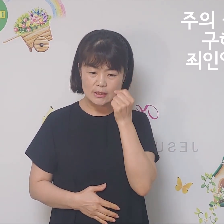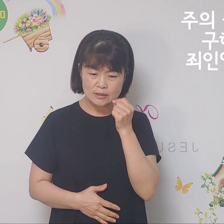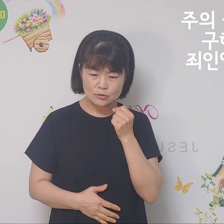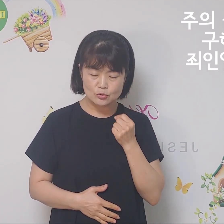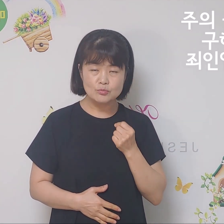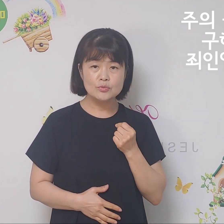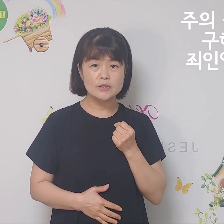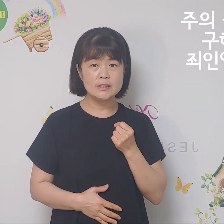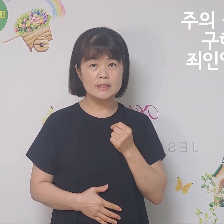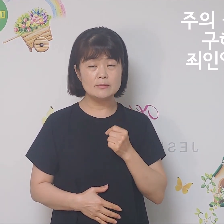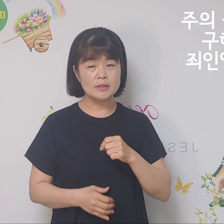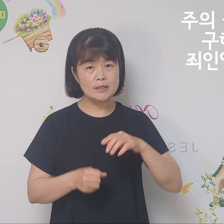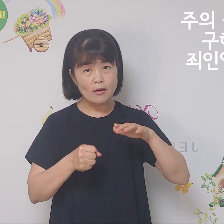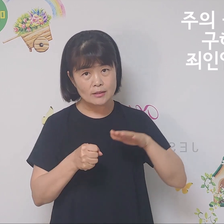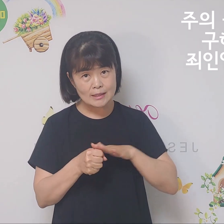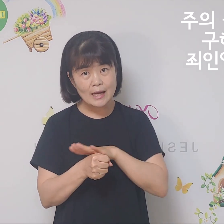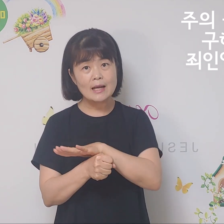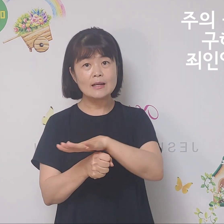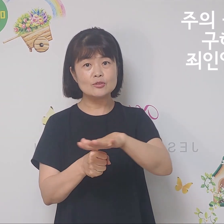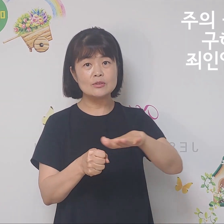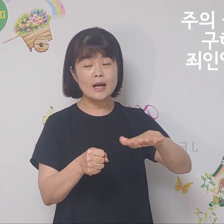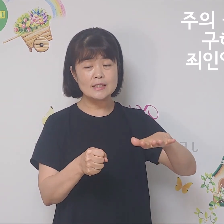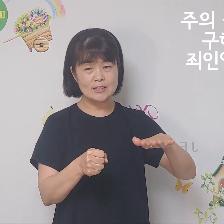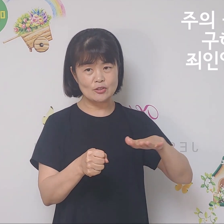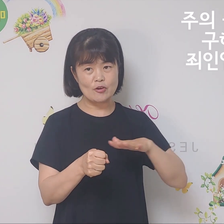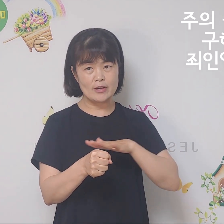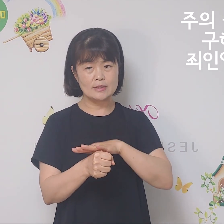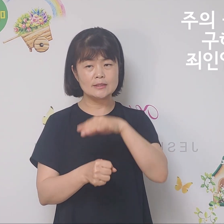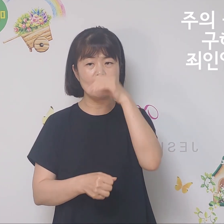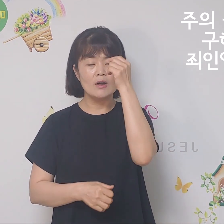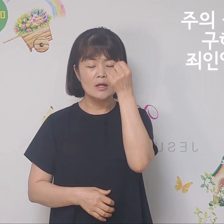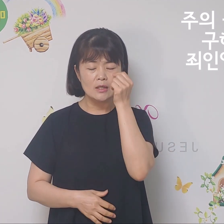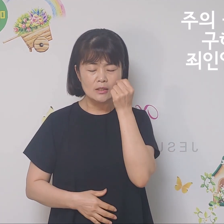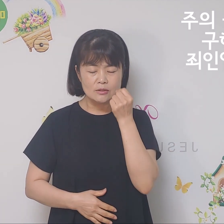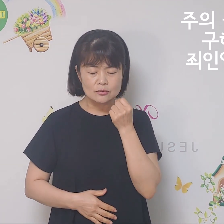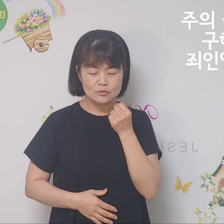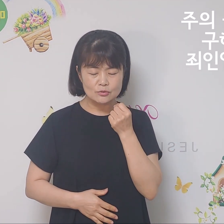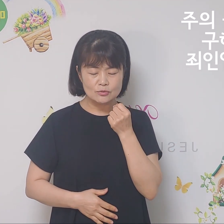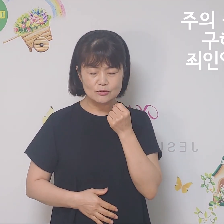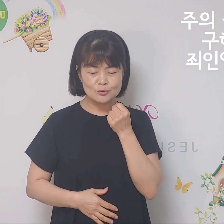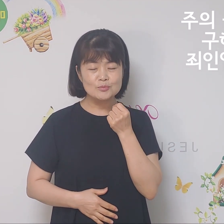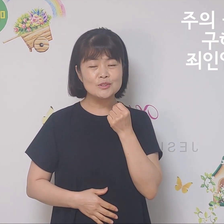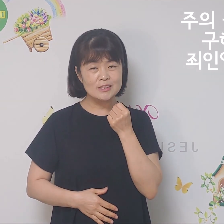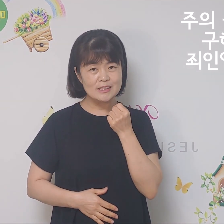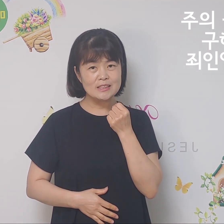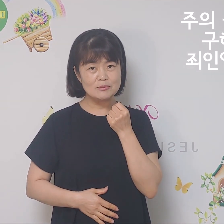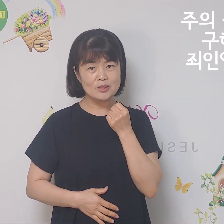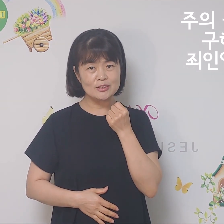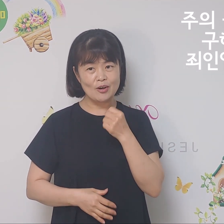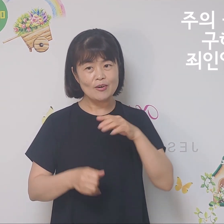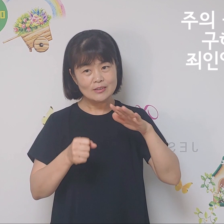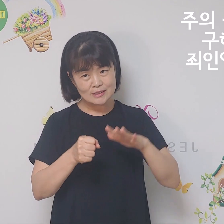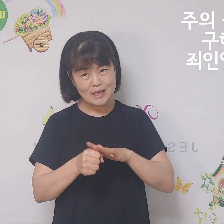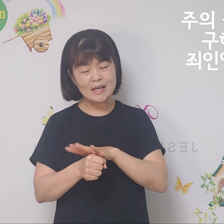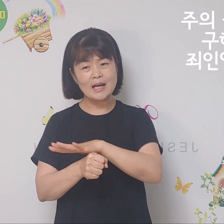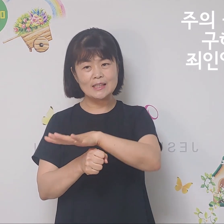우리를 눈물을 흘리면서 사랑하시는 거예요. 그래서 눈물을 흘리시면서